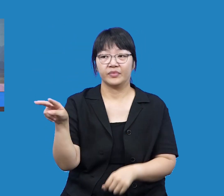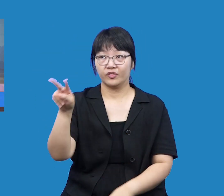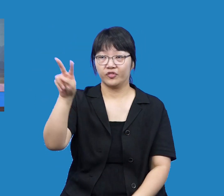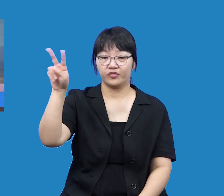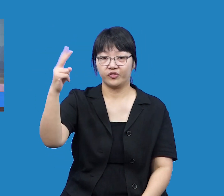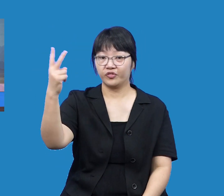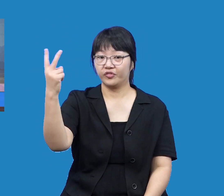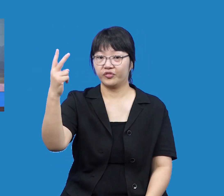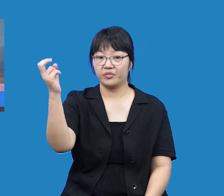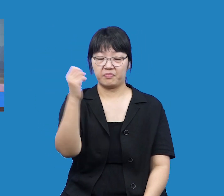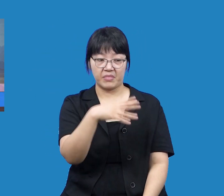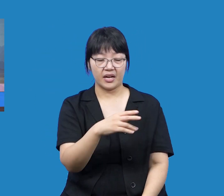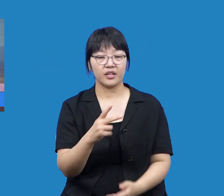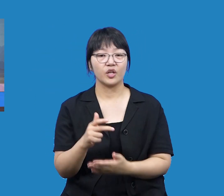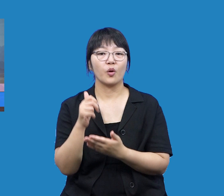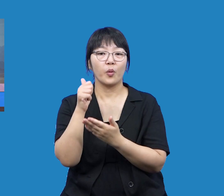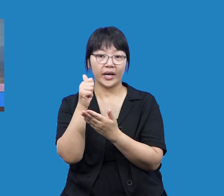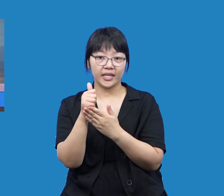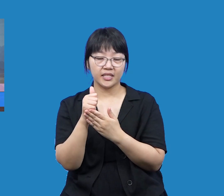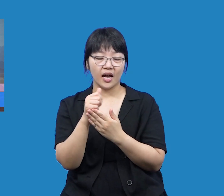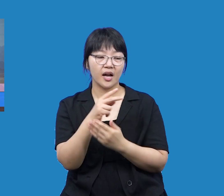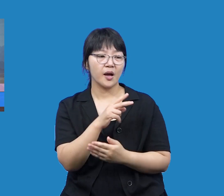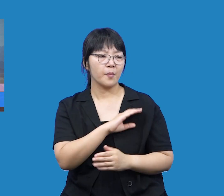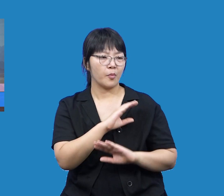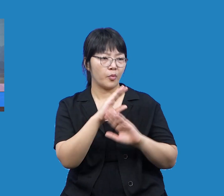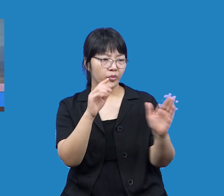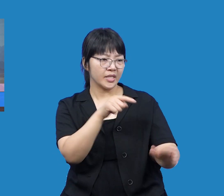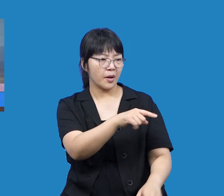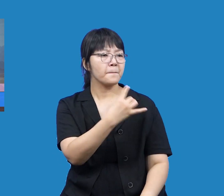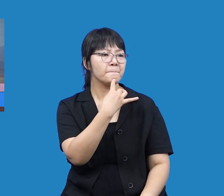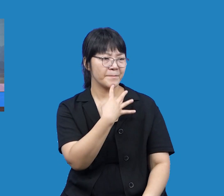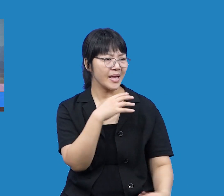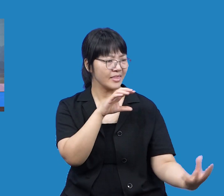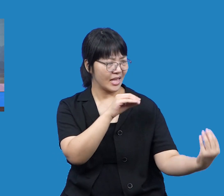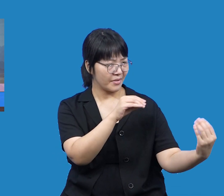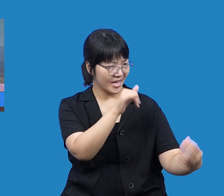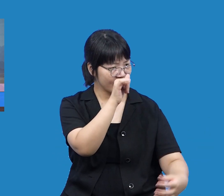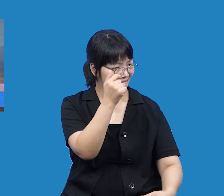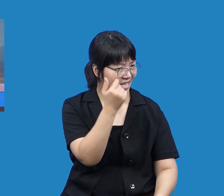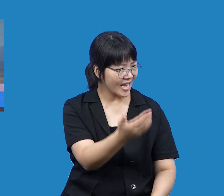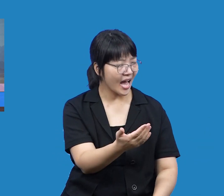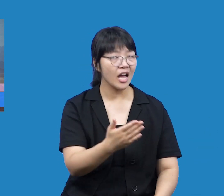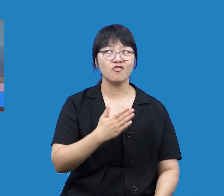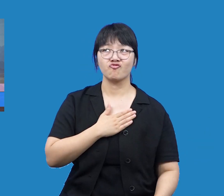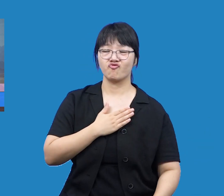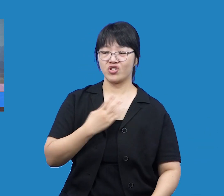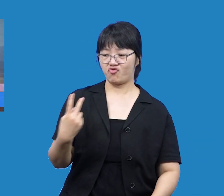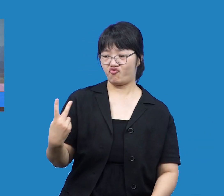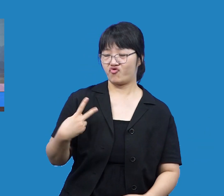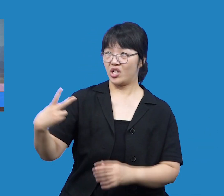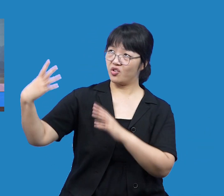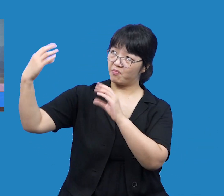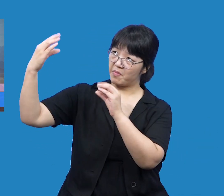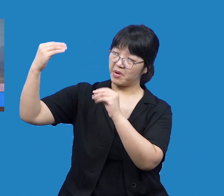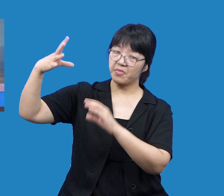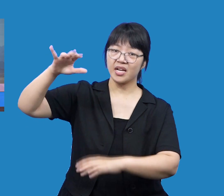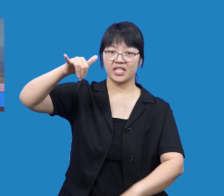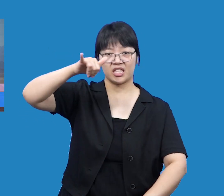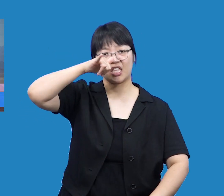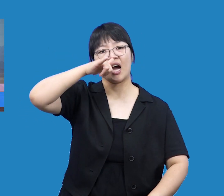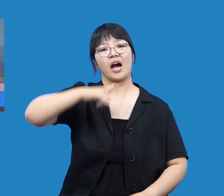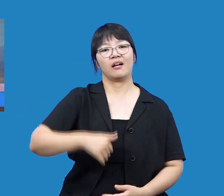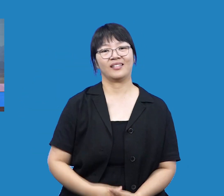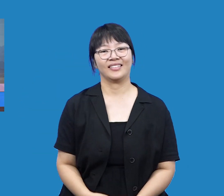그들이 이르되 여호와께서 모세와만 말씀하셨느냐 우리와도 말씀하지 아니하셨느냐